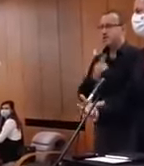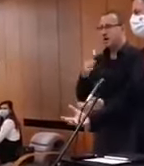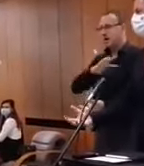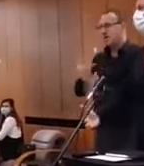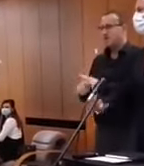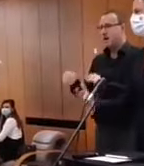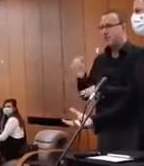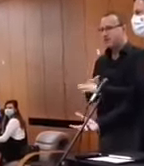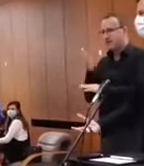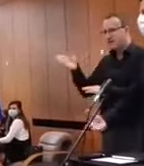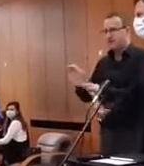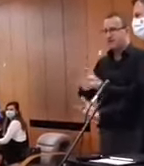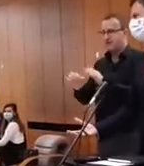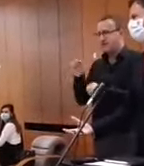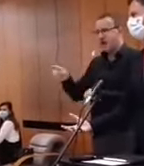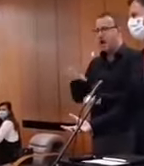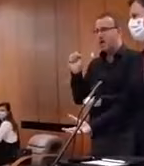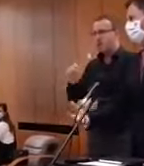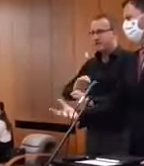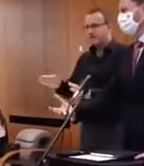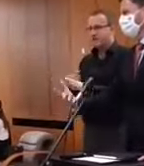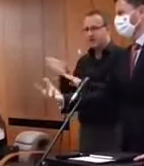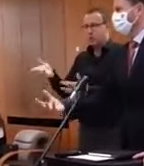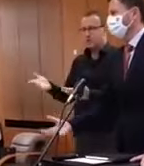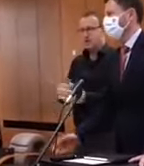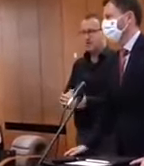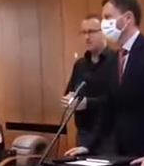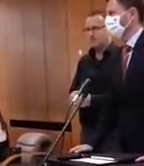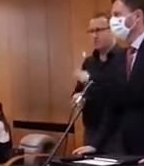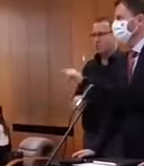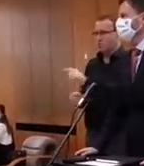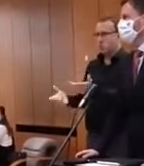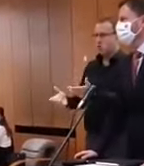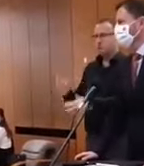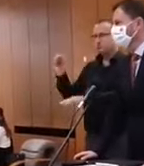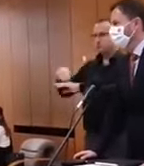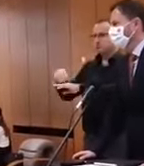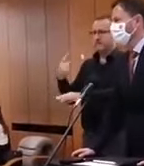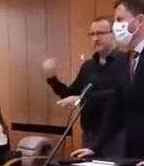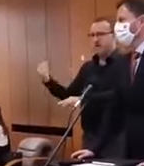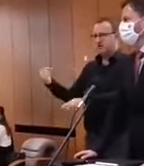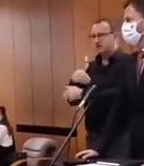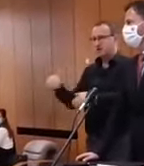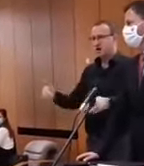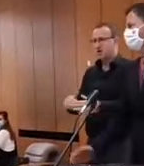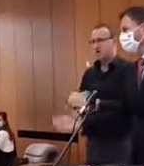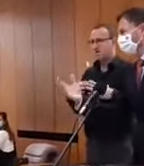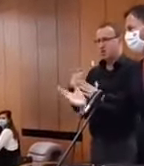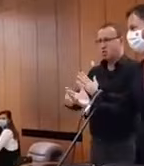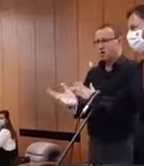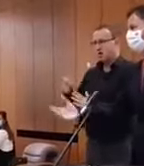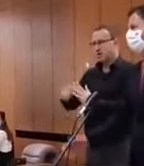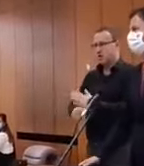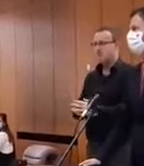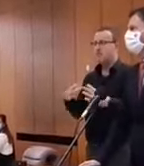to, aby ju presadil, aby ju pripravil tak, aby bola prechodná. Toto je teda tým pádom asi odkaz do vlastných radov. Predpokladám,